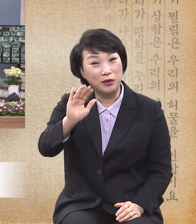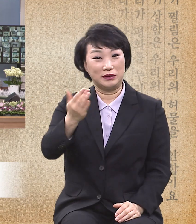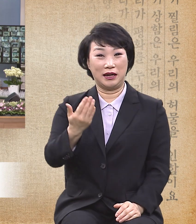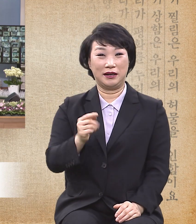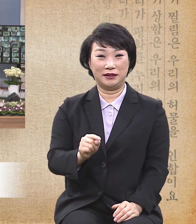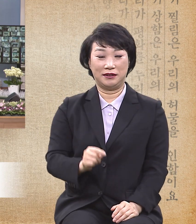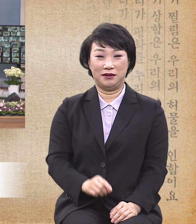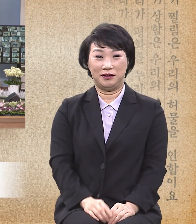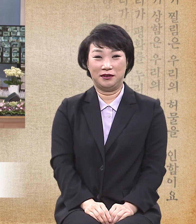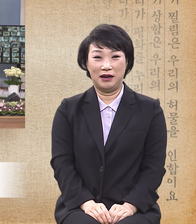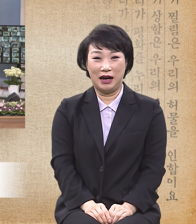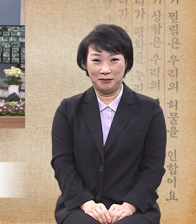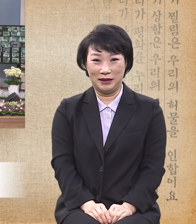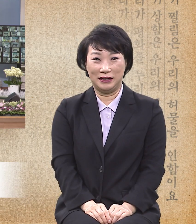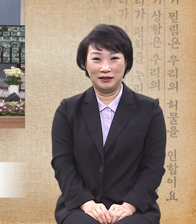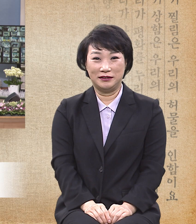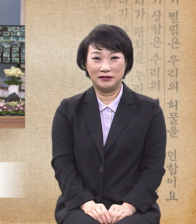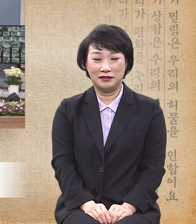말이죠.